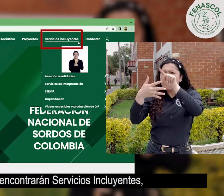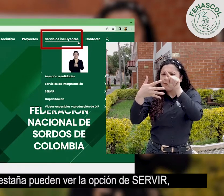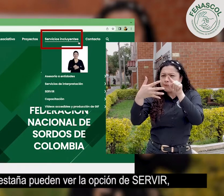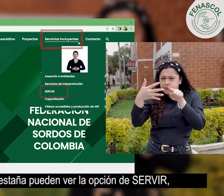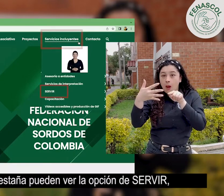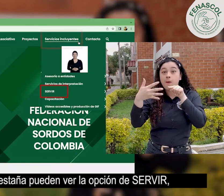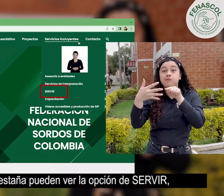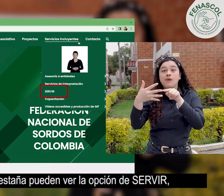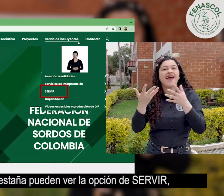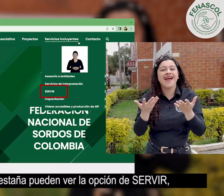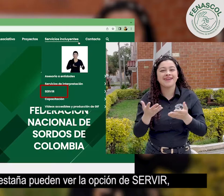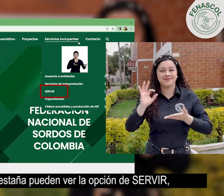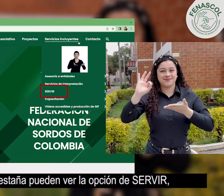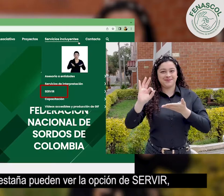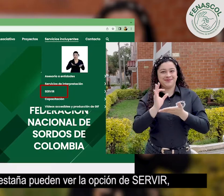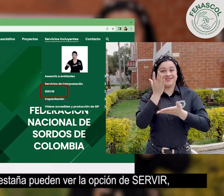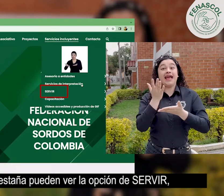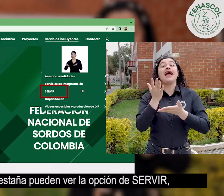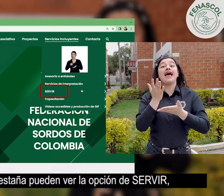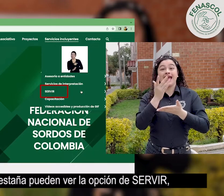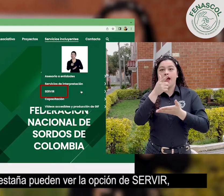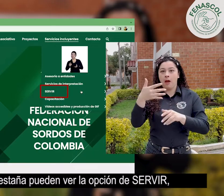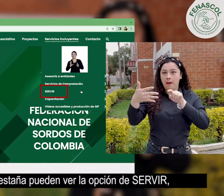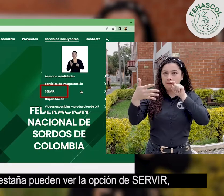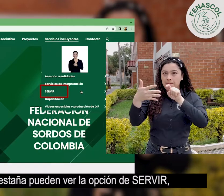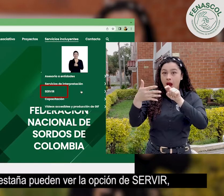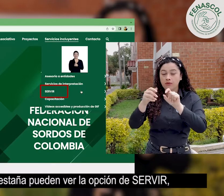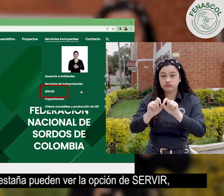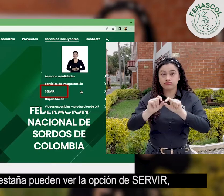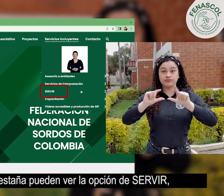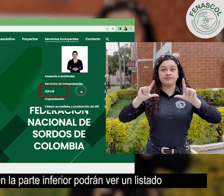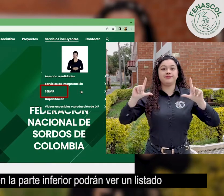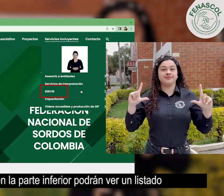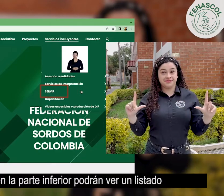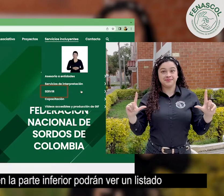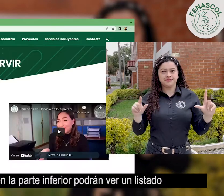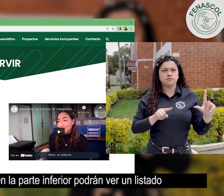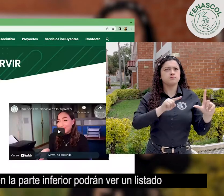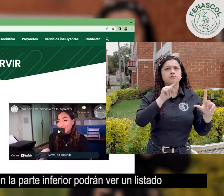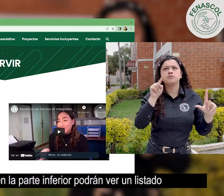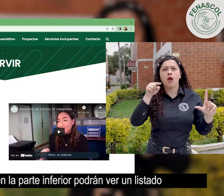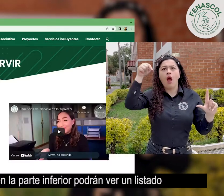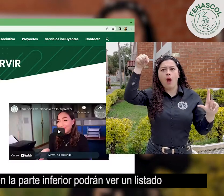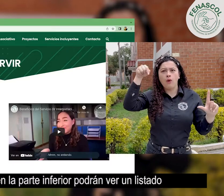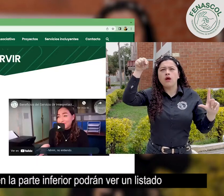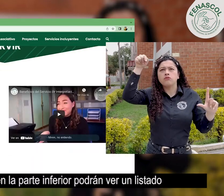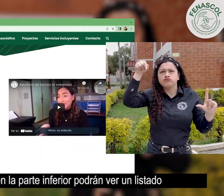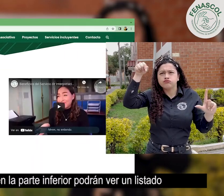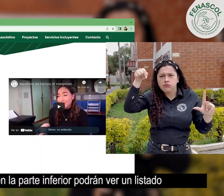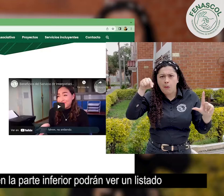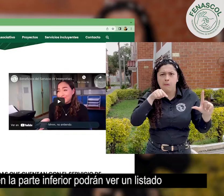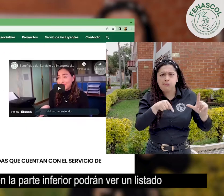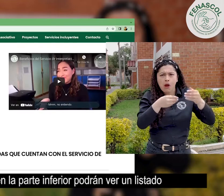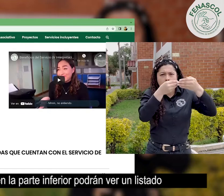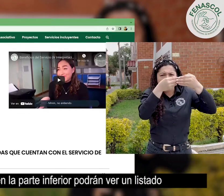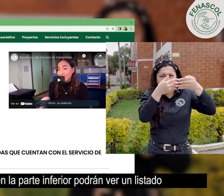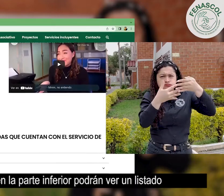En su tercera pestaña pueden ver la opción de SERVIR. Al darle clic en la parte inferior podrán ver un